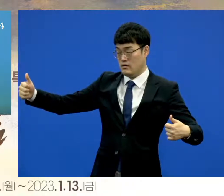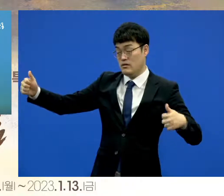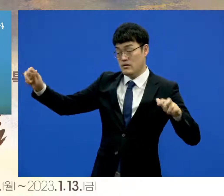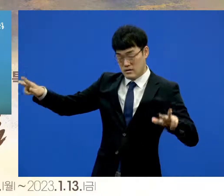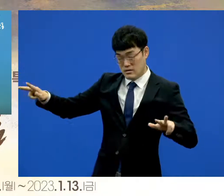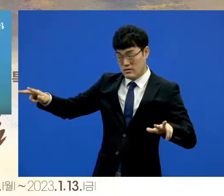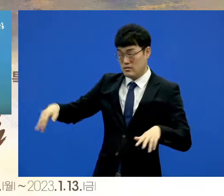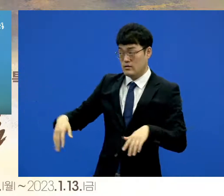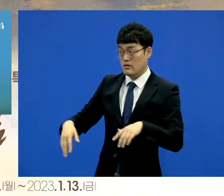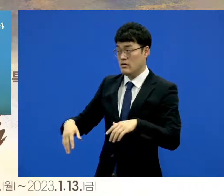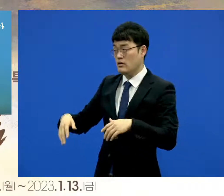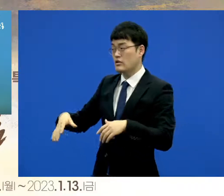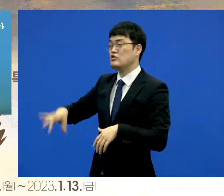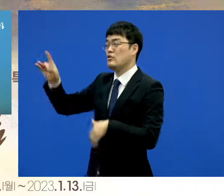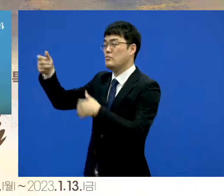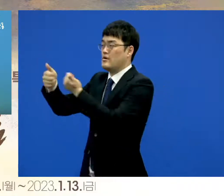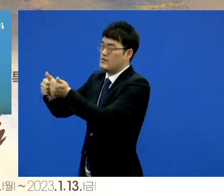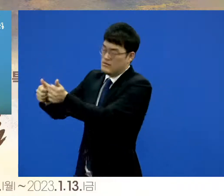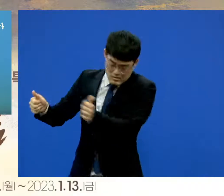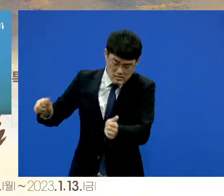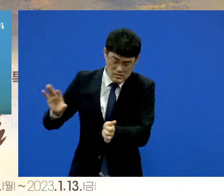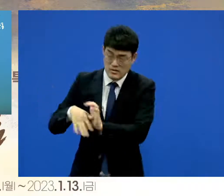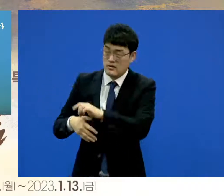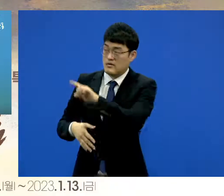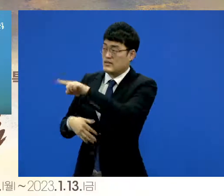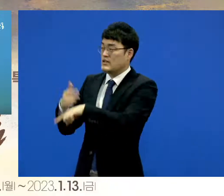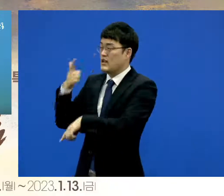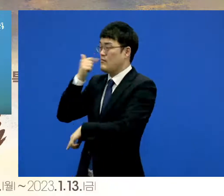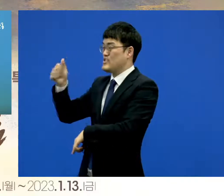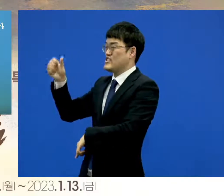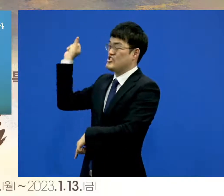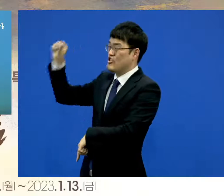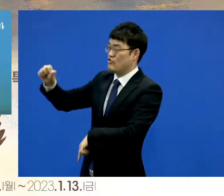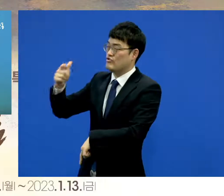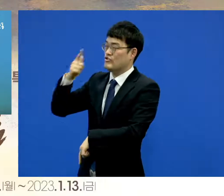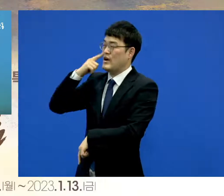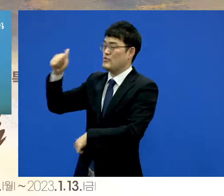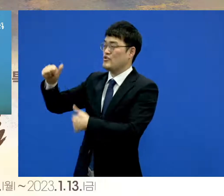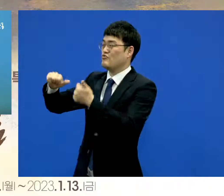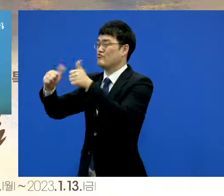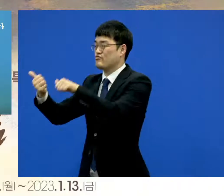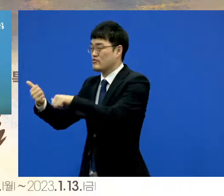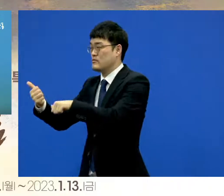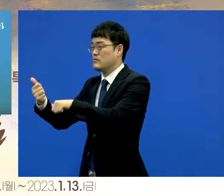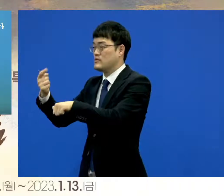아버지가 죽기를 차라리 바랬던, 아버지를 저주하며 떠났던 사람.